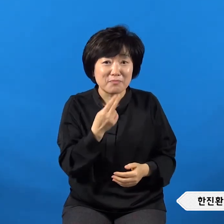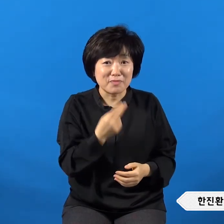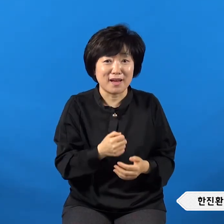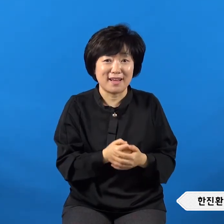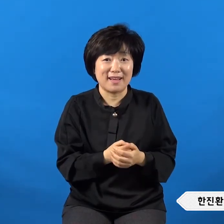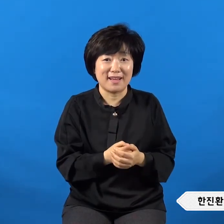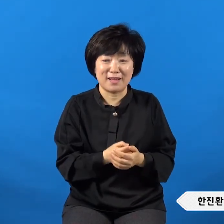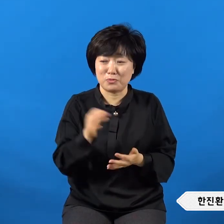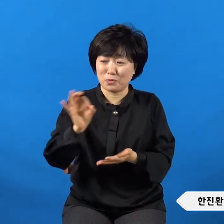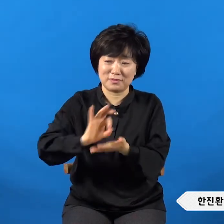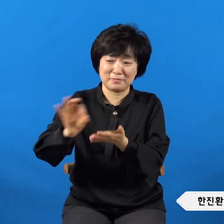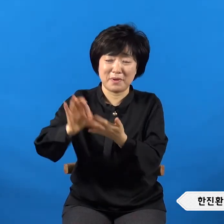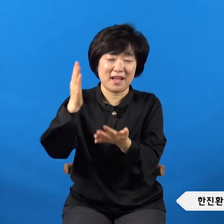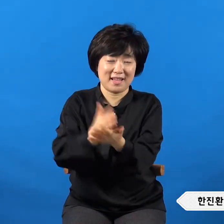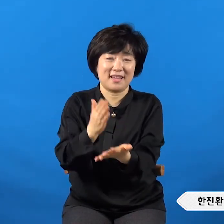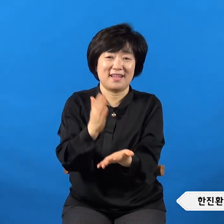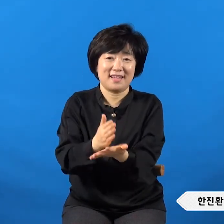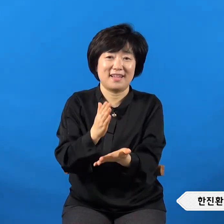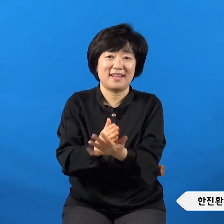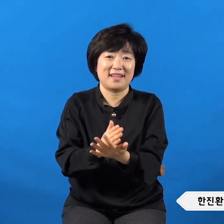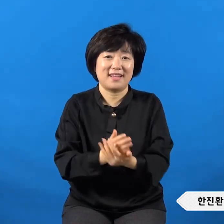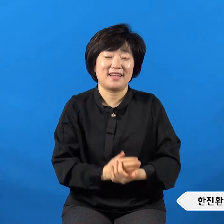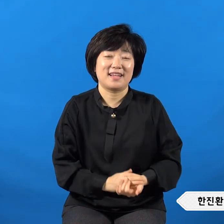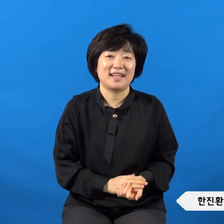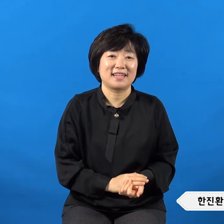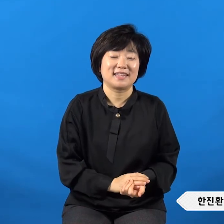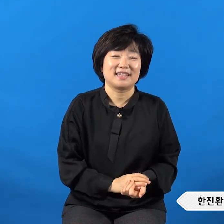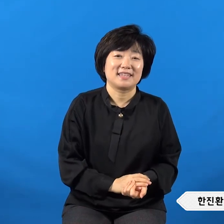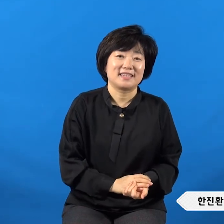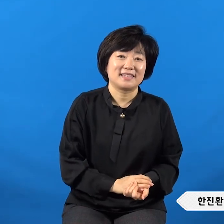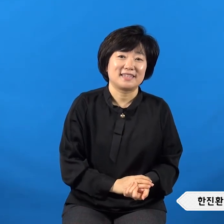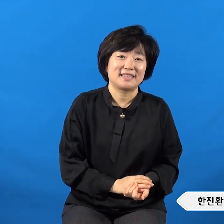틀림없다. 그걸 왜 돈을 들여? 하지 말라고 했습니다.